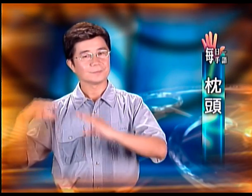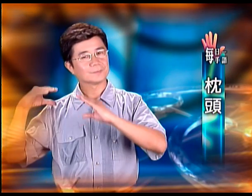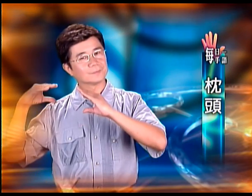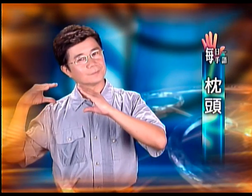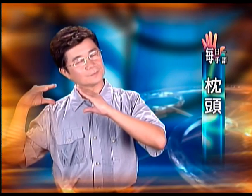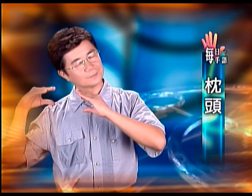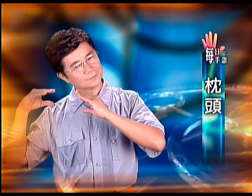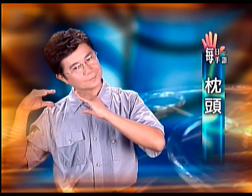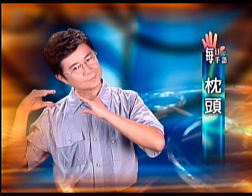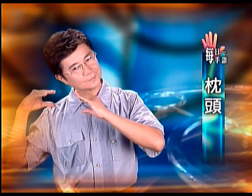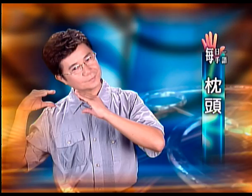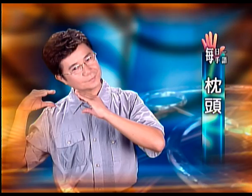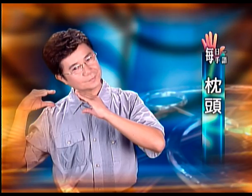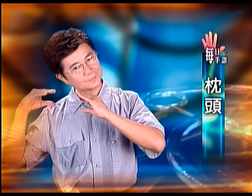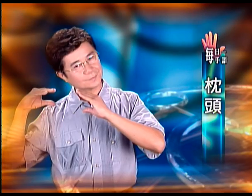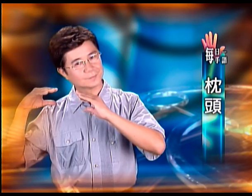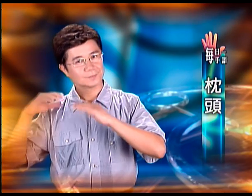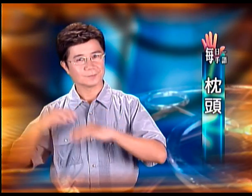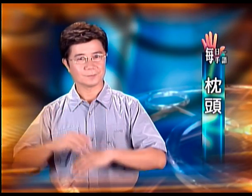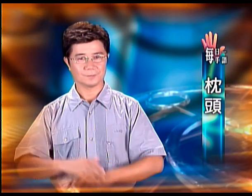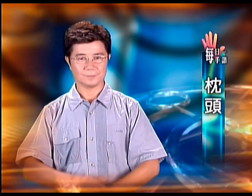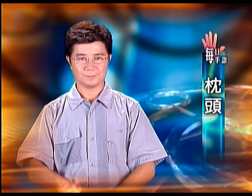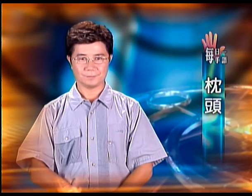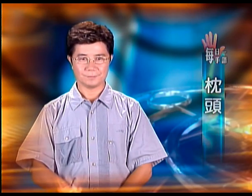软的样子，这就是手语枕头的笔法。